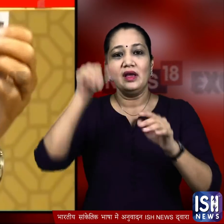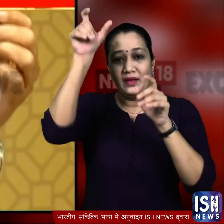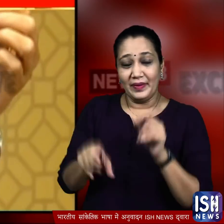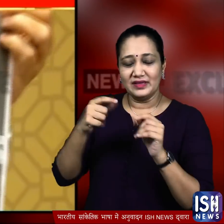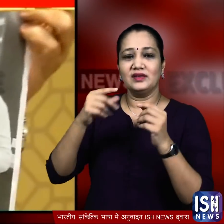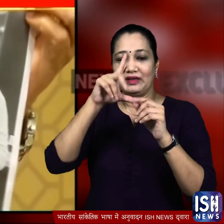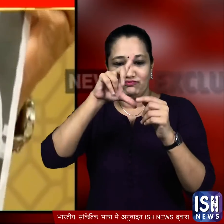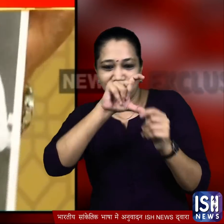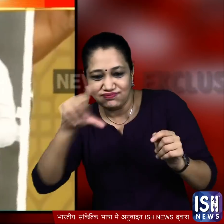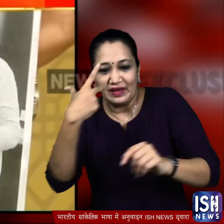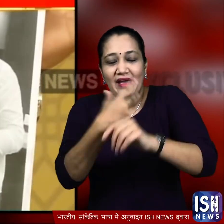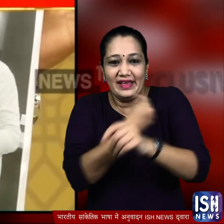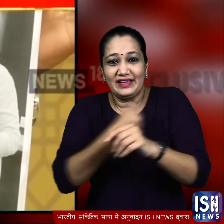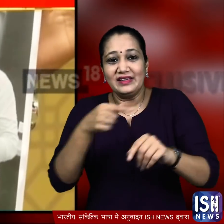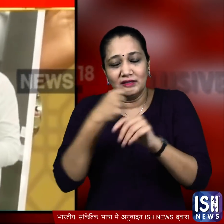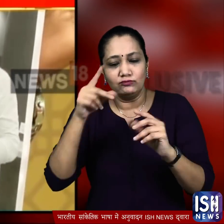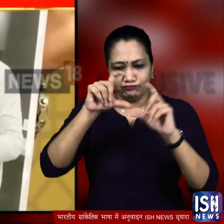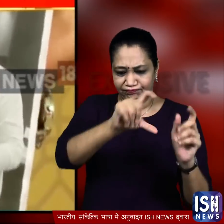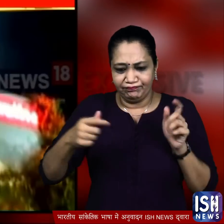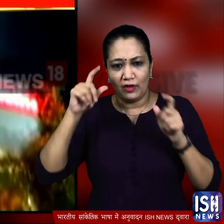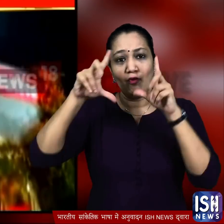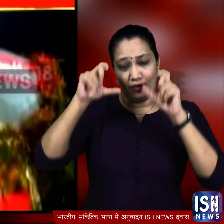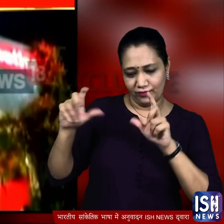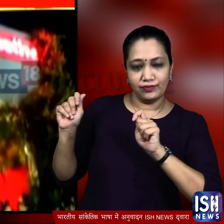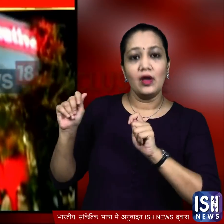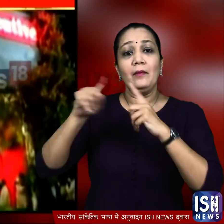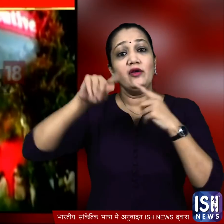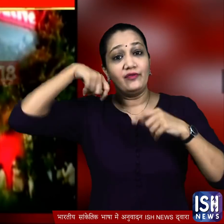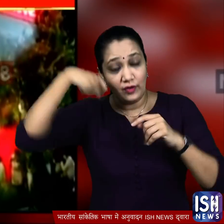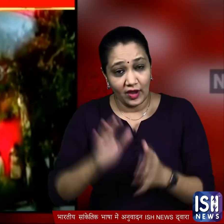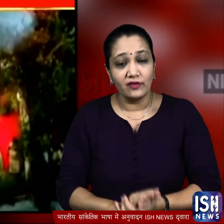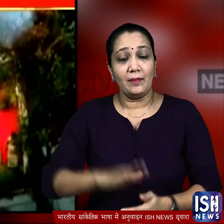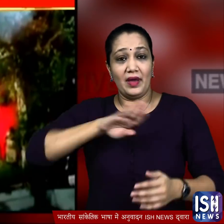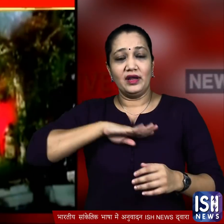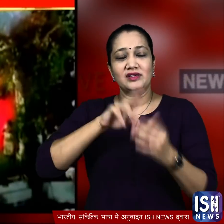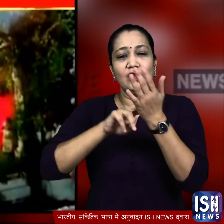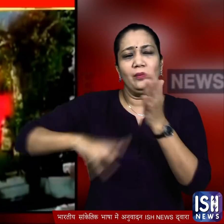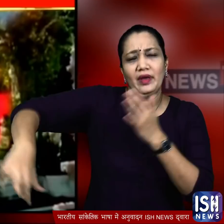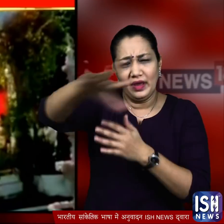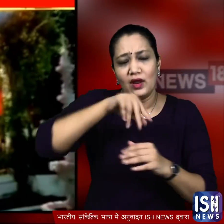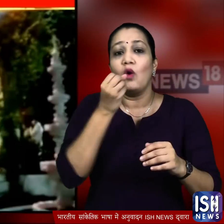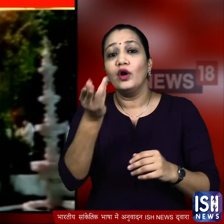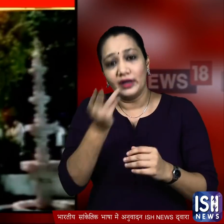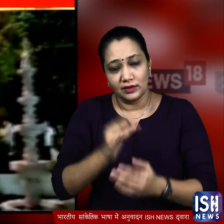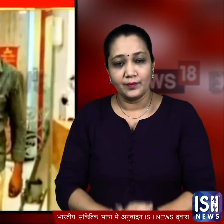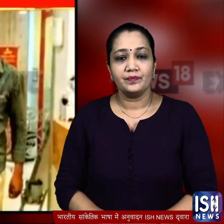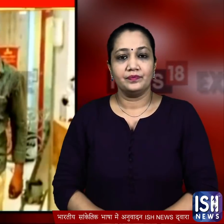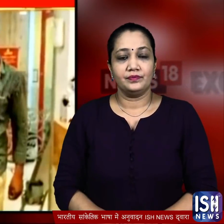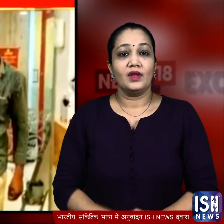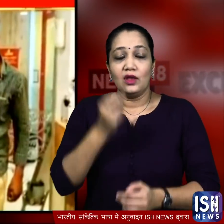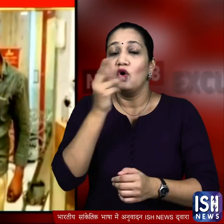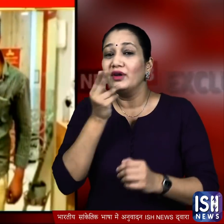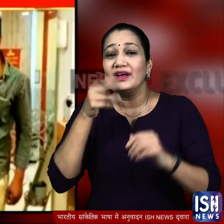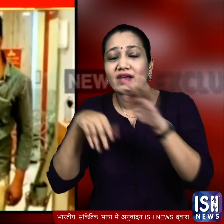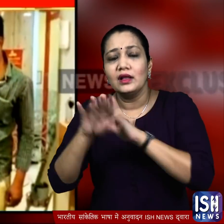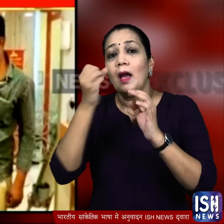को रेमडेसिविर दवा के इंजेक्शन पकड़े हुए एक तस्वीर में देखा गया। एक वीडियो भी जारी किया गया। वीडियो महाराष्ट्र के नंदुरबार के एक होटल का है। दावा ये